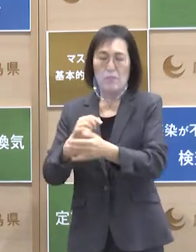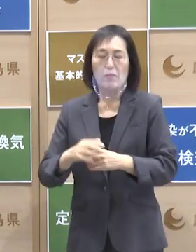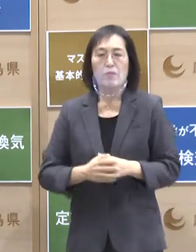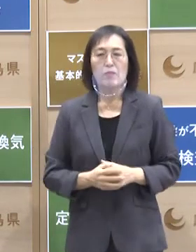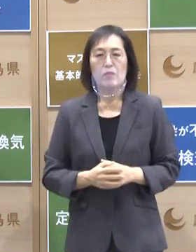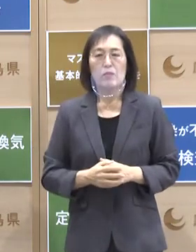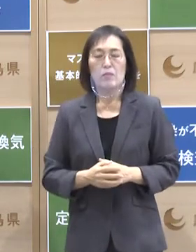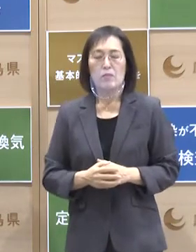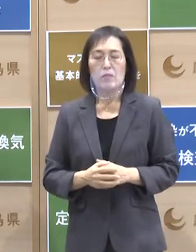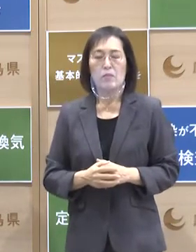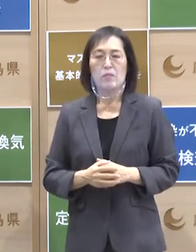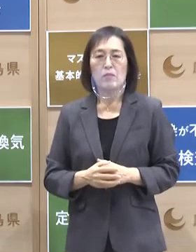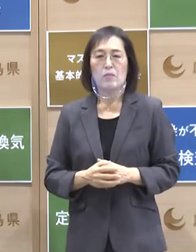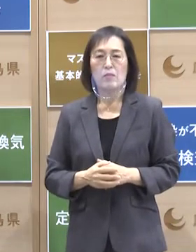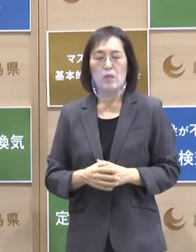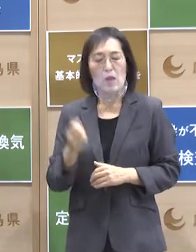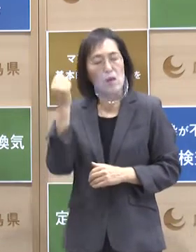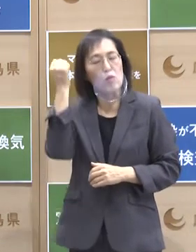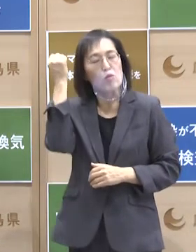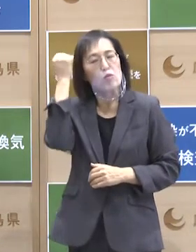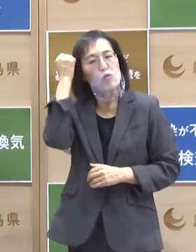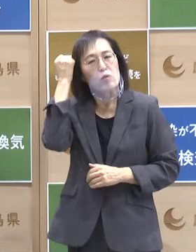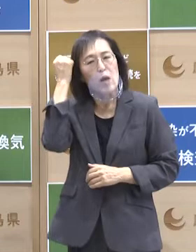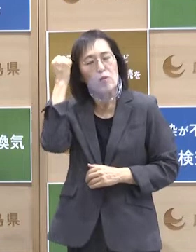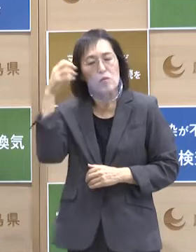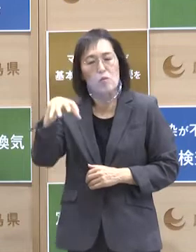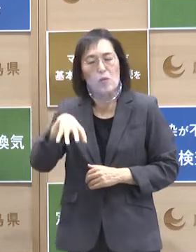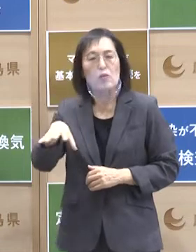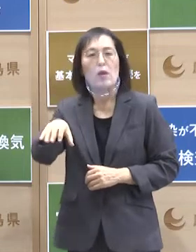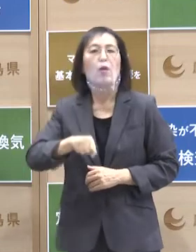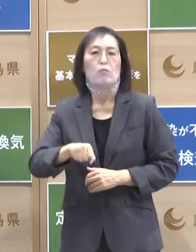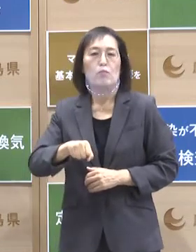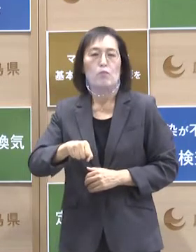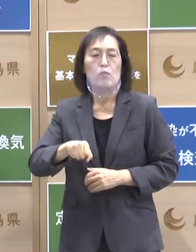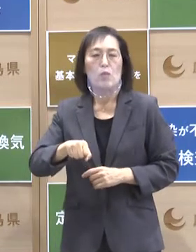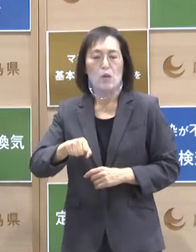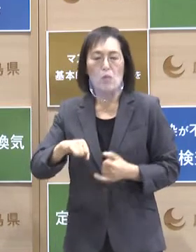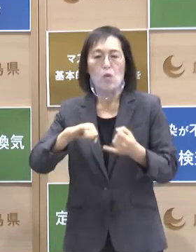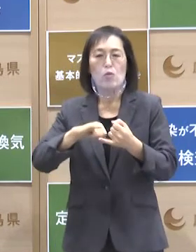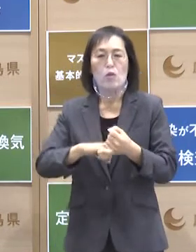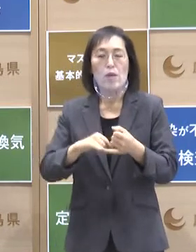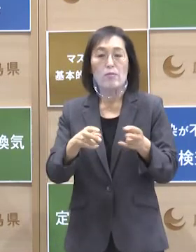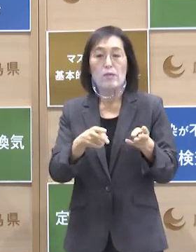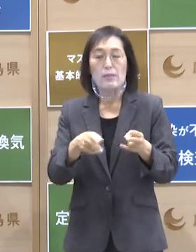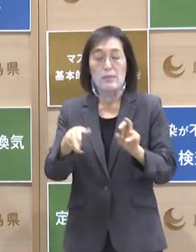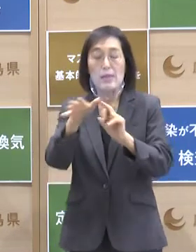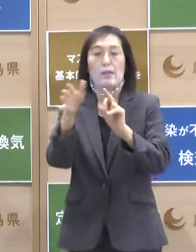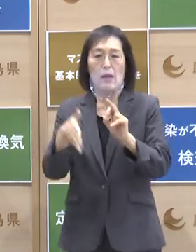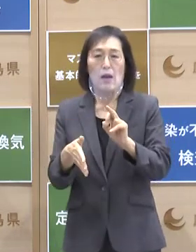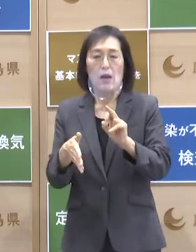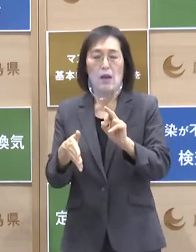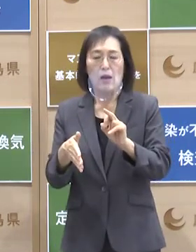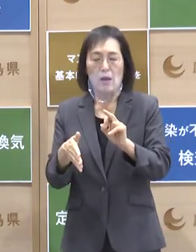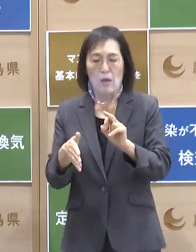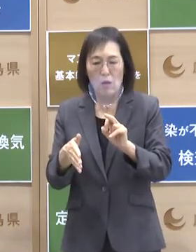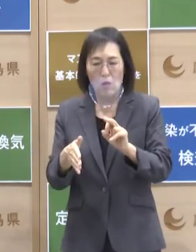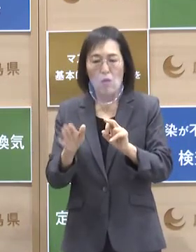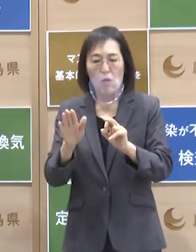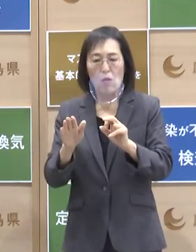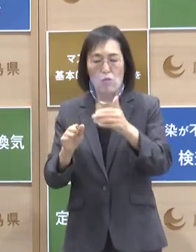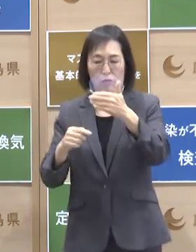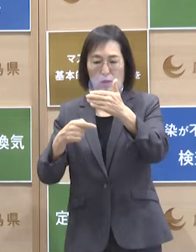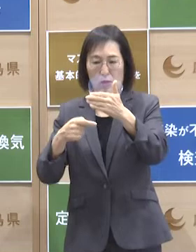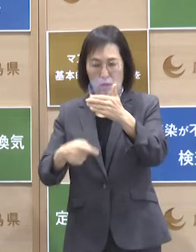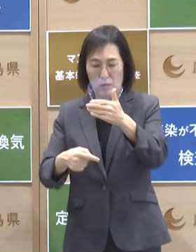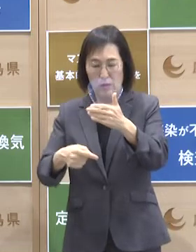の業務であります宿泊の確保ですね、これについては予約センターを9月1日に開設を